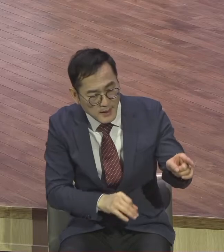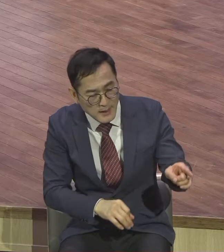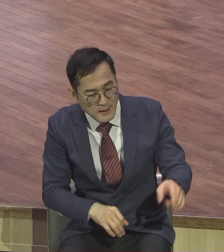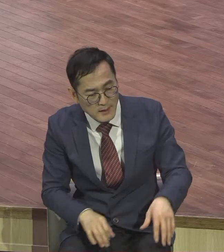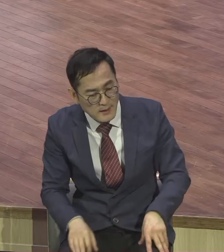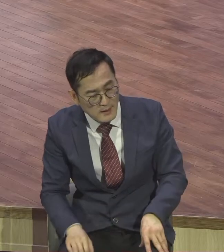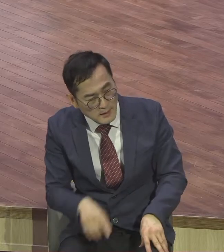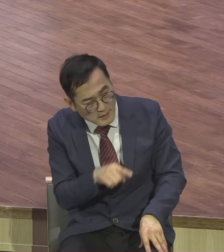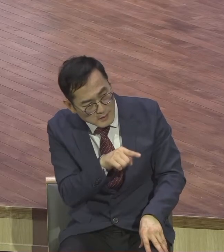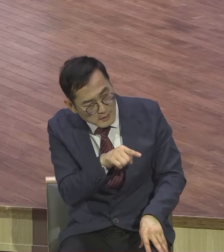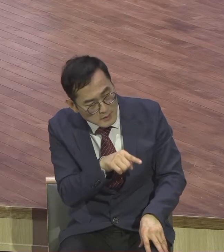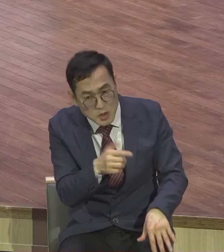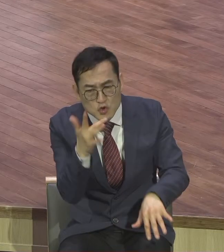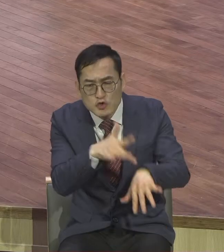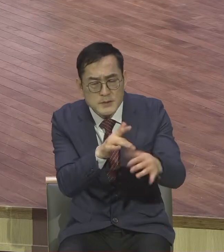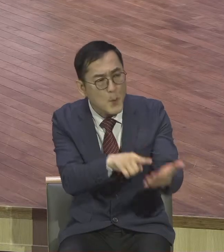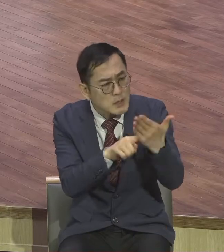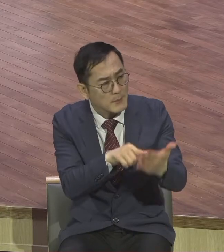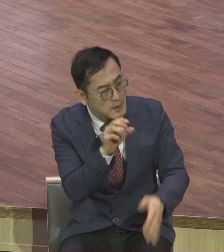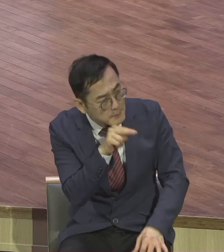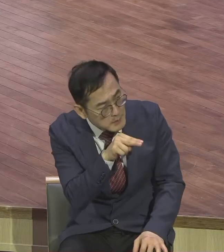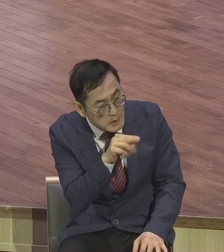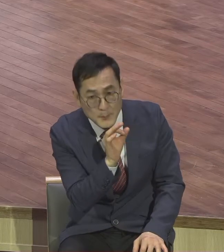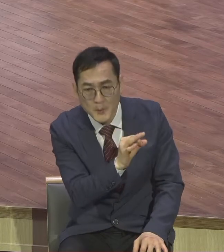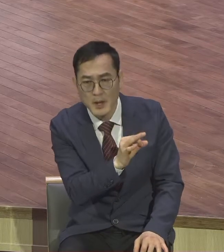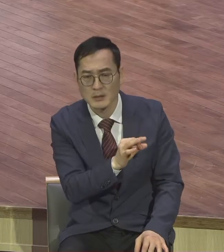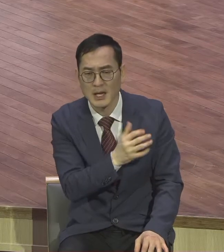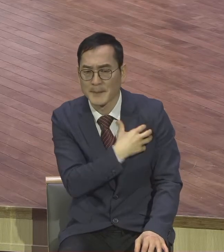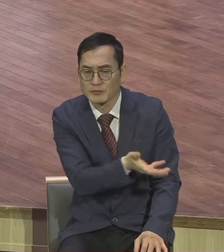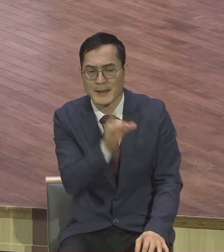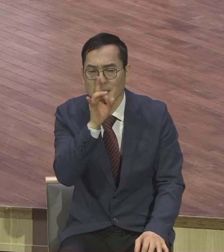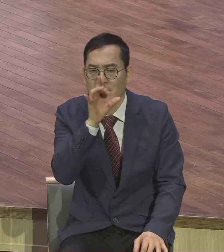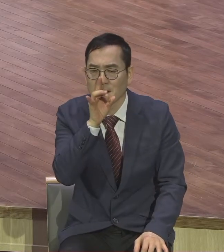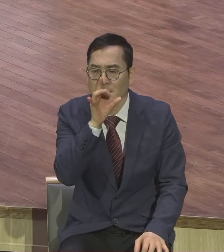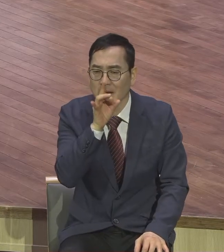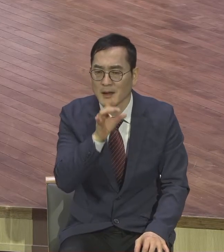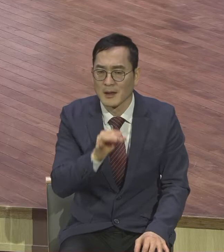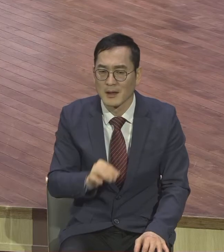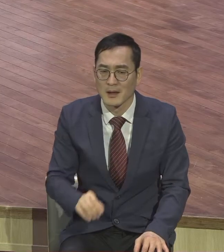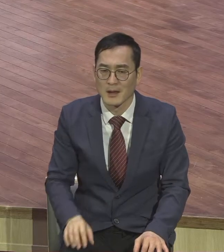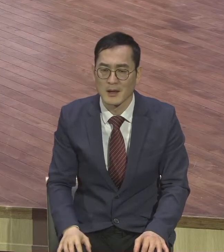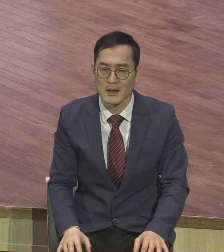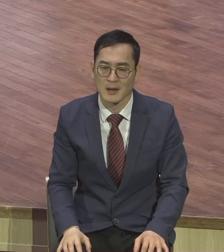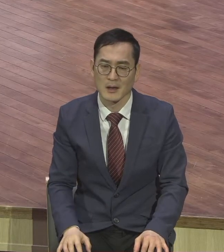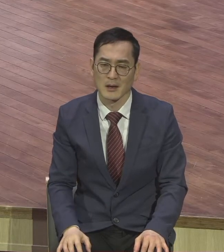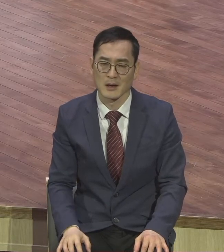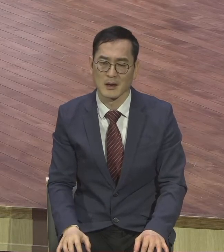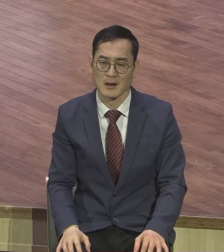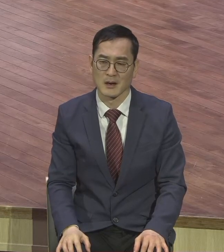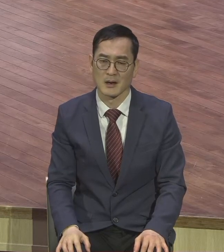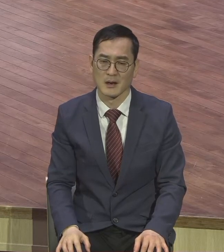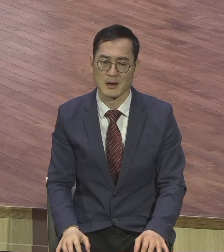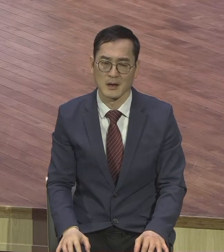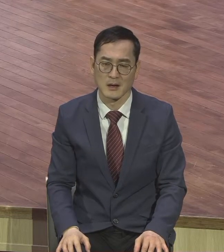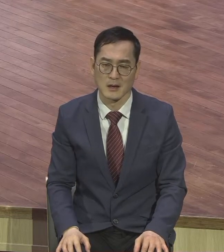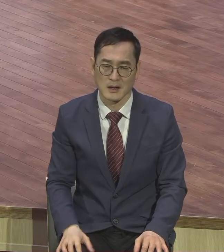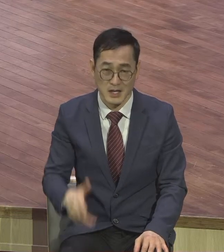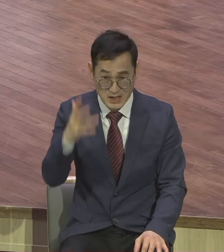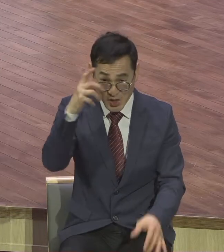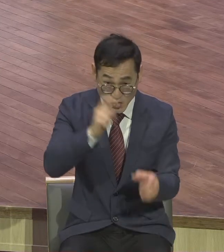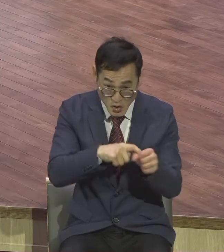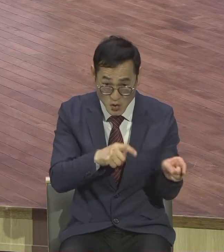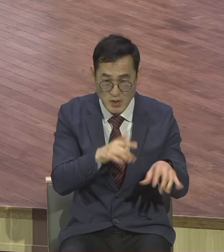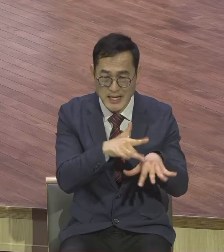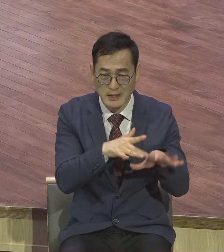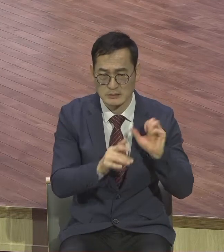지나가면 안 돼요 끝으로 보고 평가하지 마세요 그 말 딱 나올 때 이 사람 지금 엄청난 고통수가